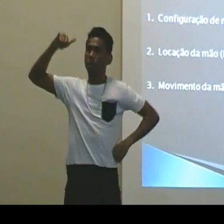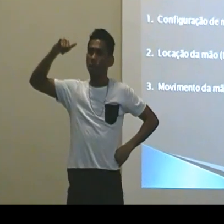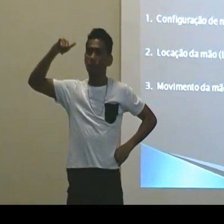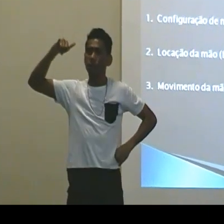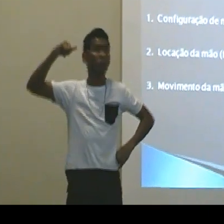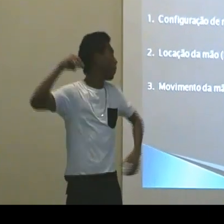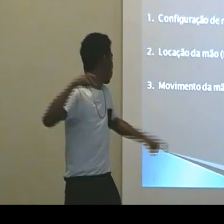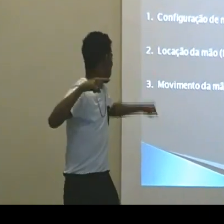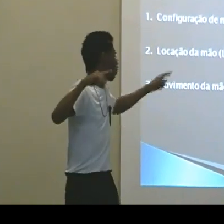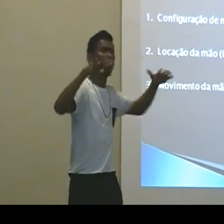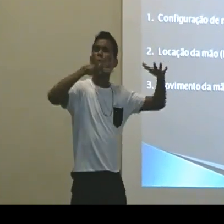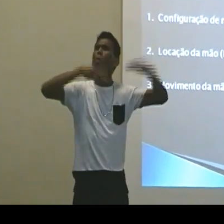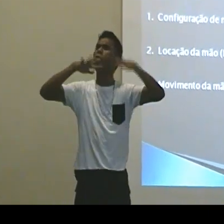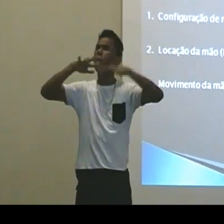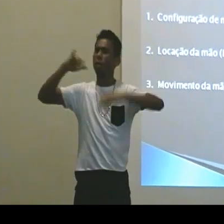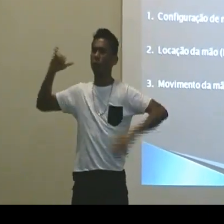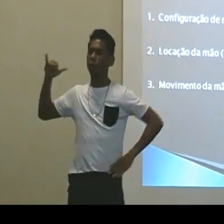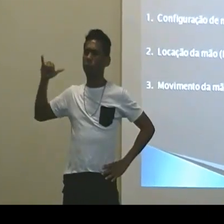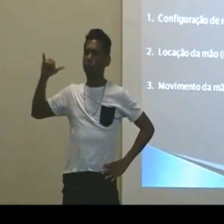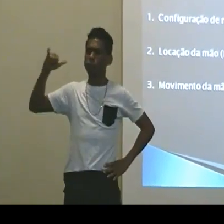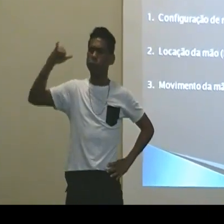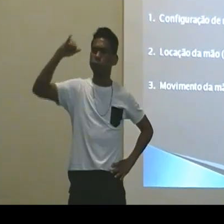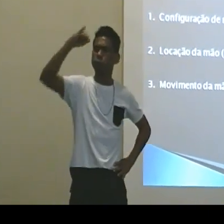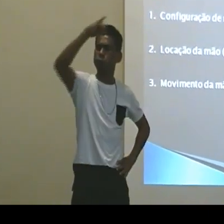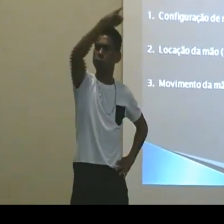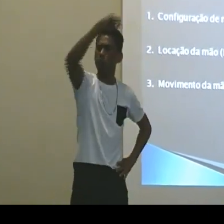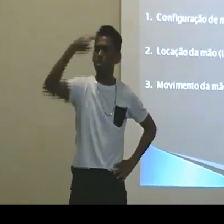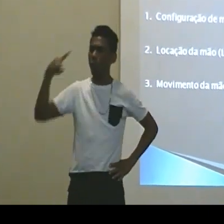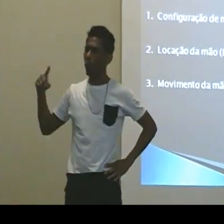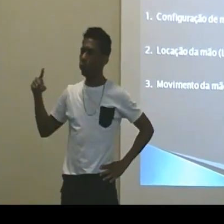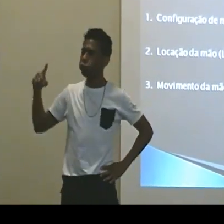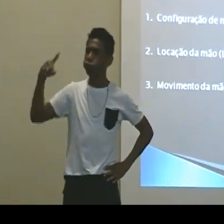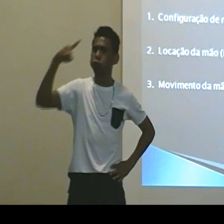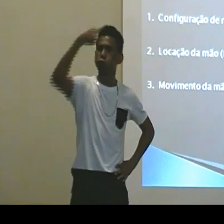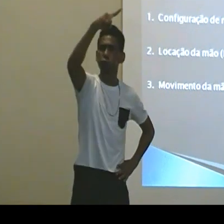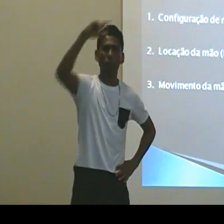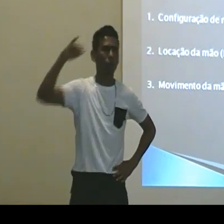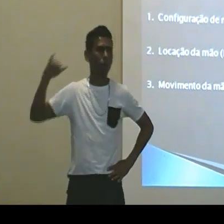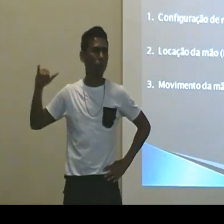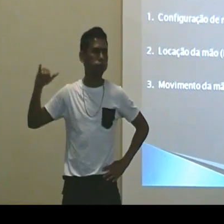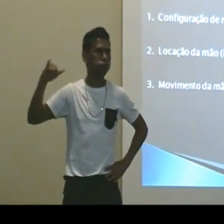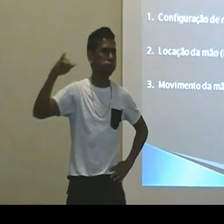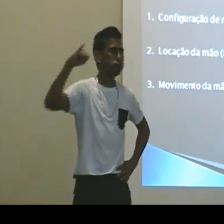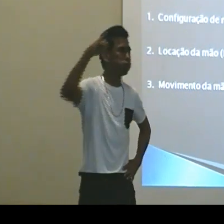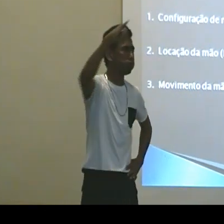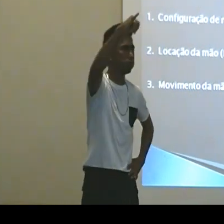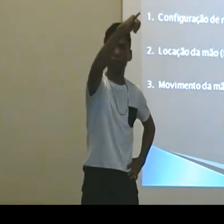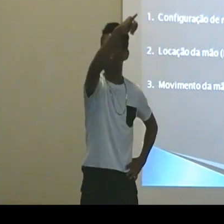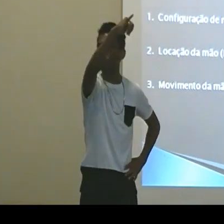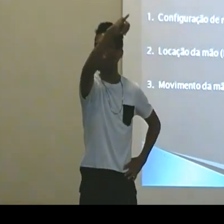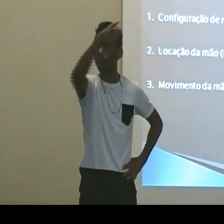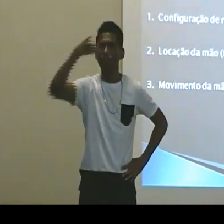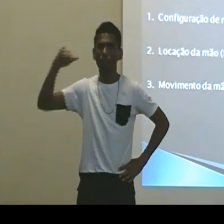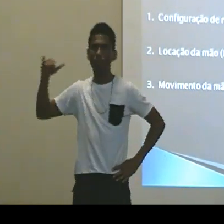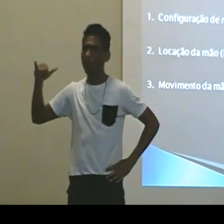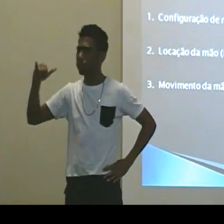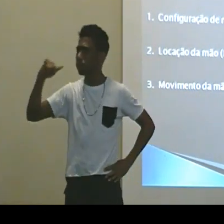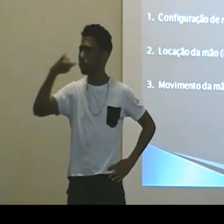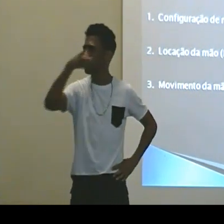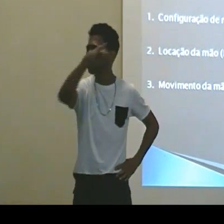aqui no A, né? O movimento, esse movimento em direção diagonal para cima,